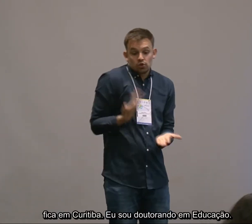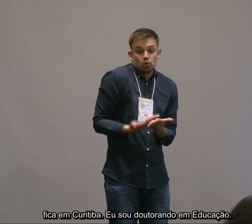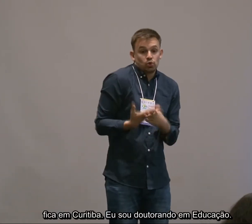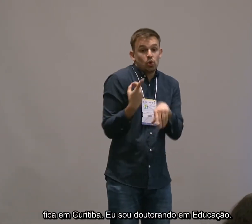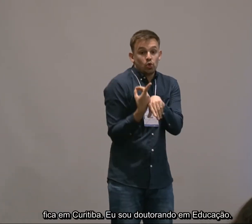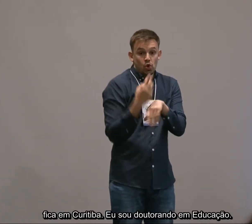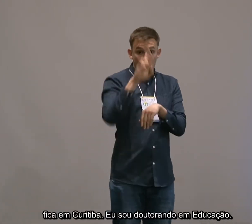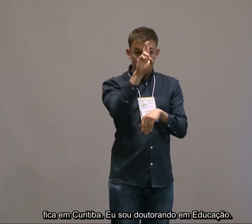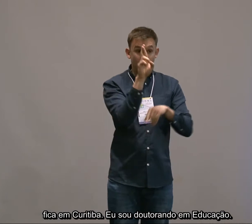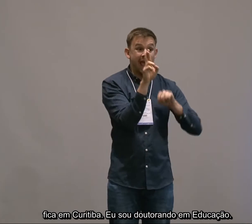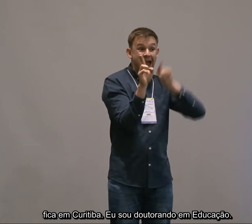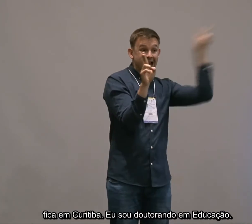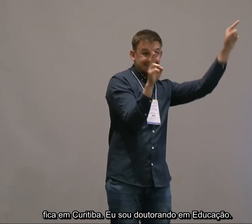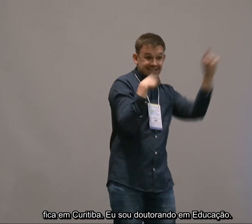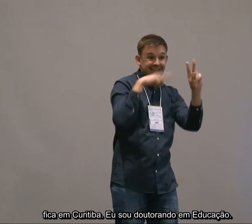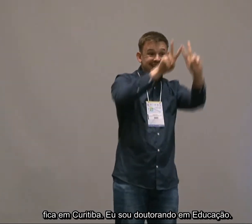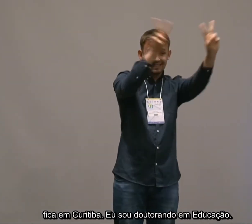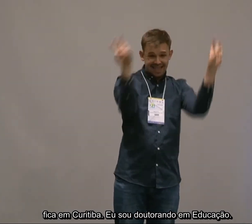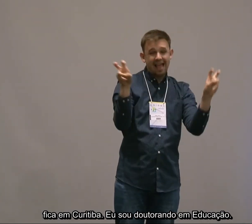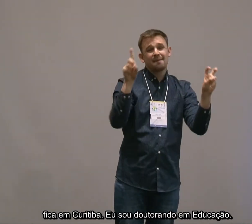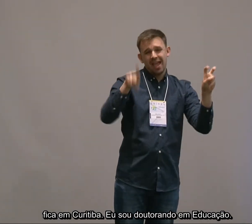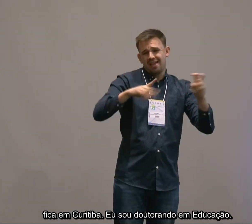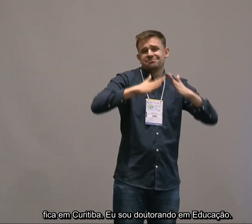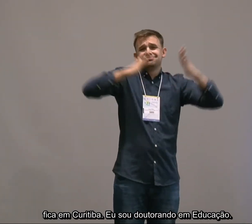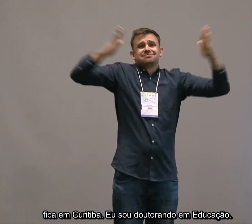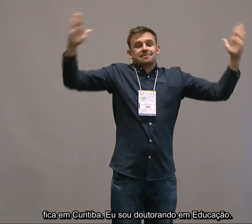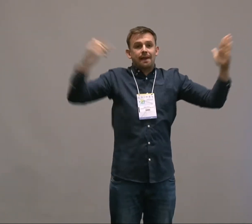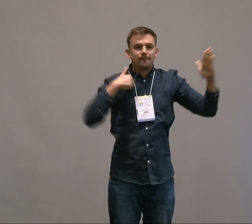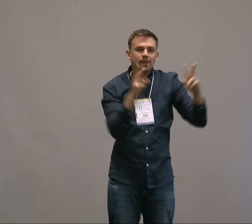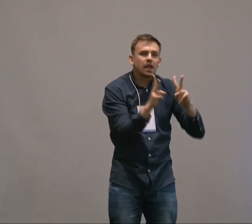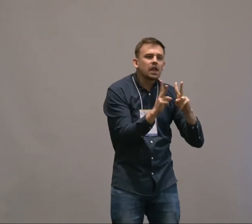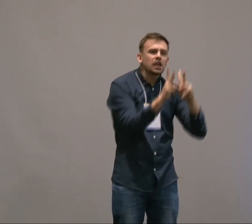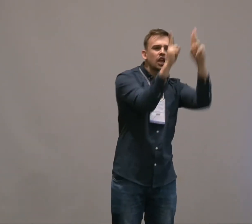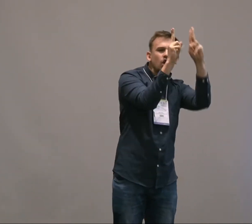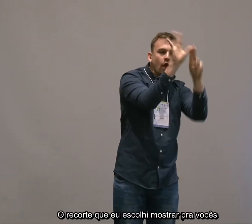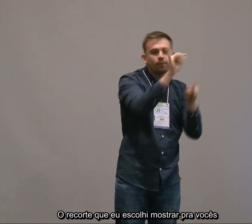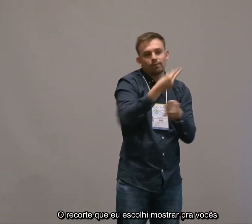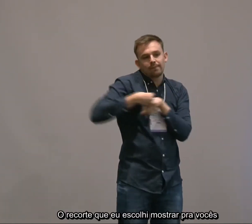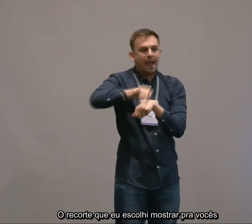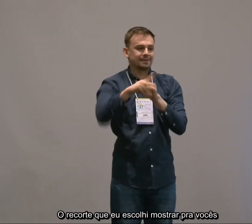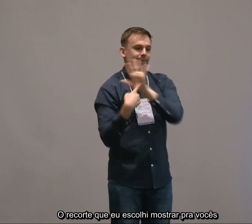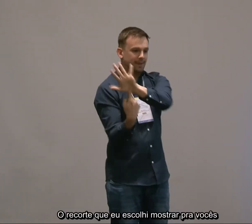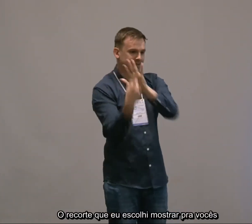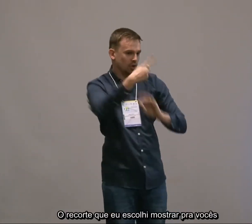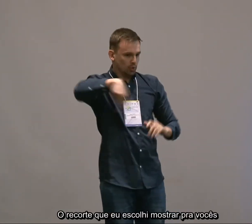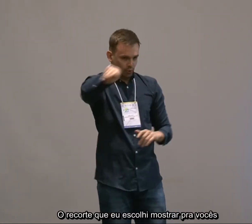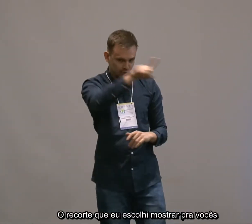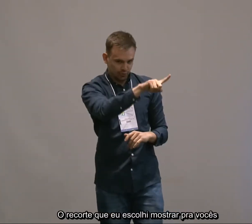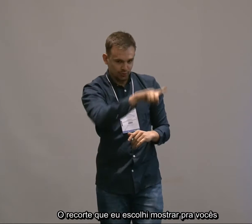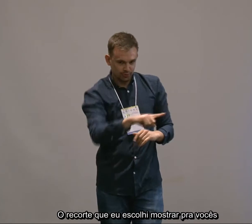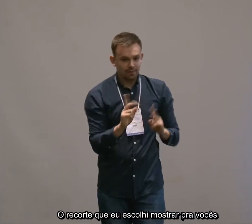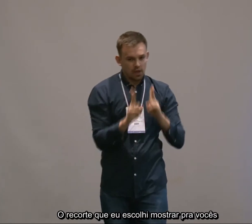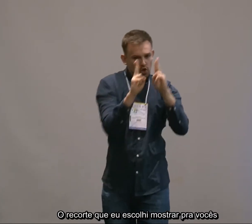Curitiba eu sou doutorando em educação e o recorte que eu escolhi para mostrar para vocês